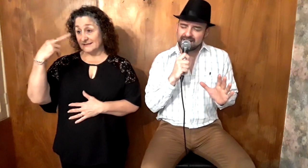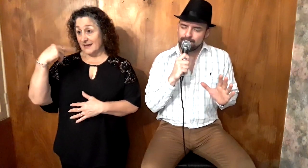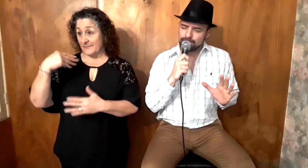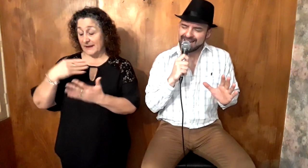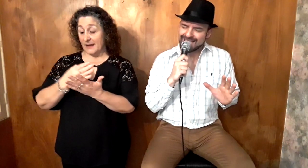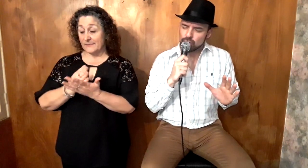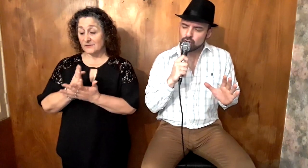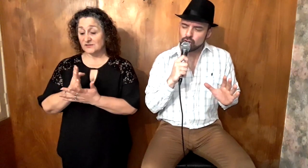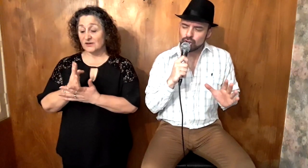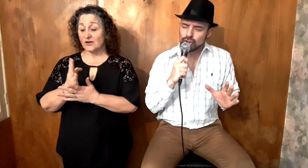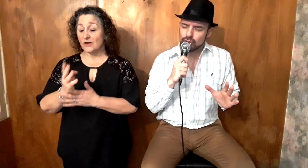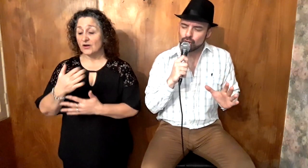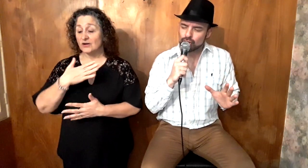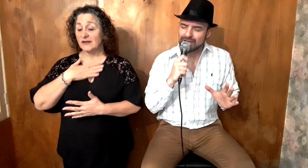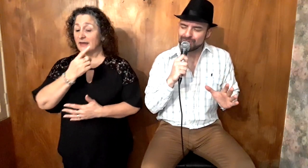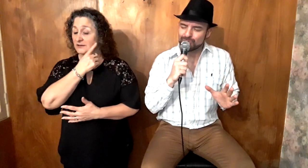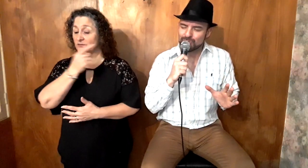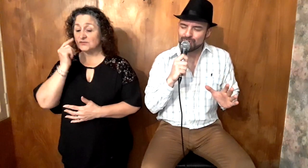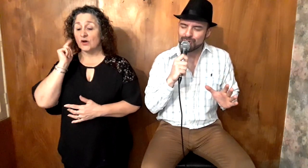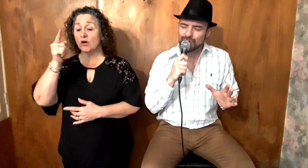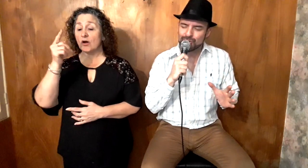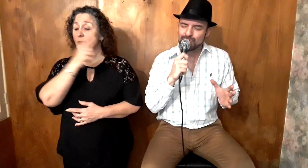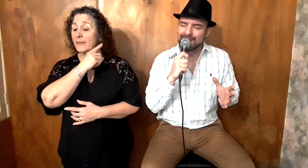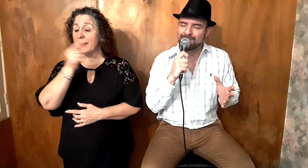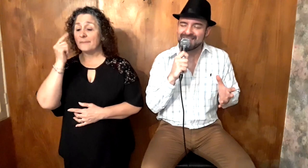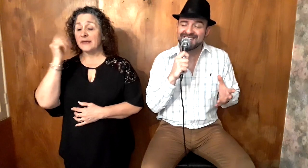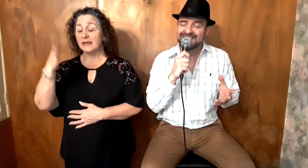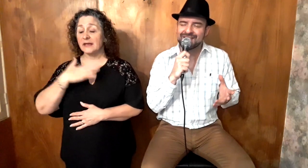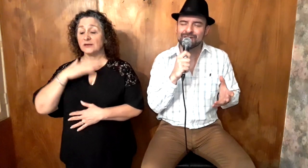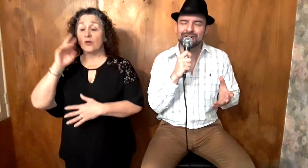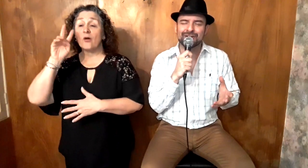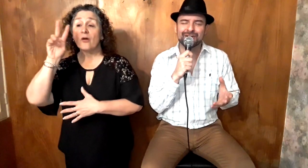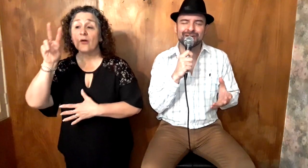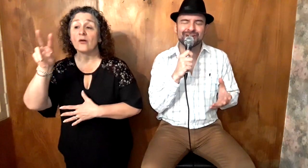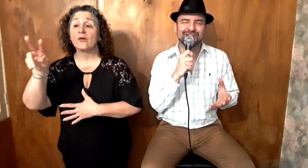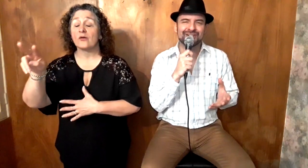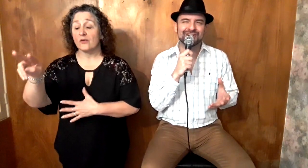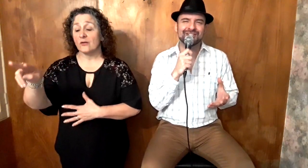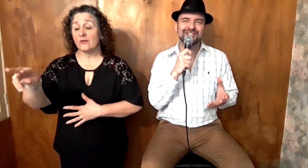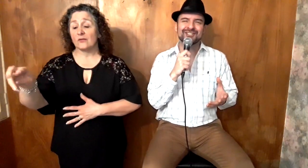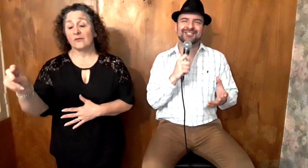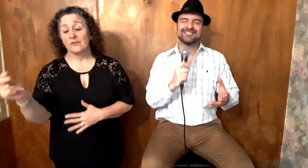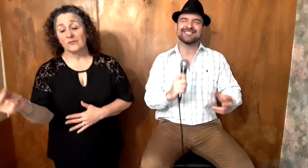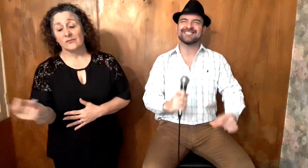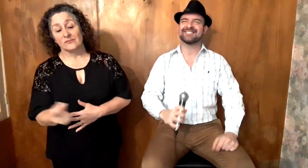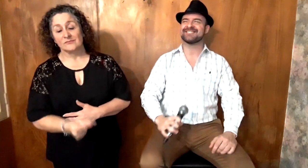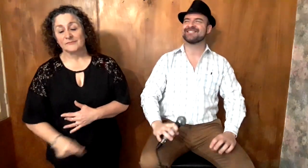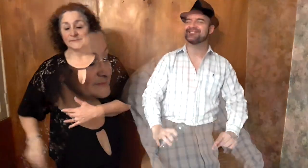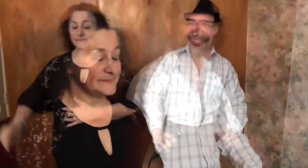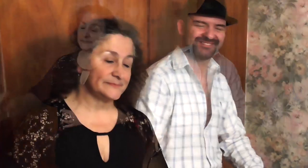Mírame siempre a los ojos, que en tus ojos me miro.